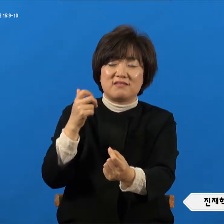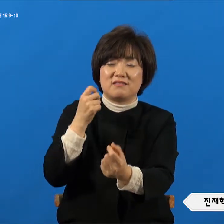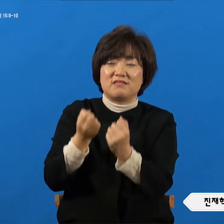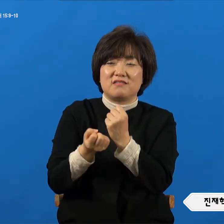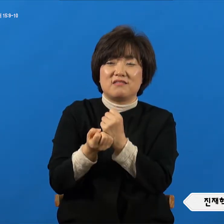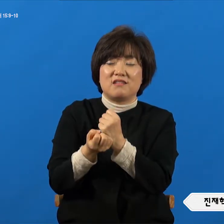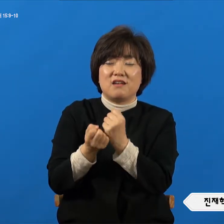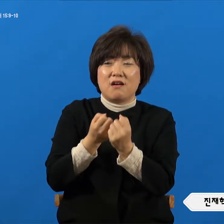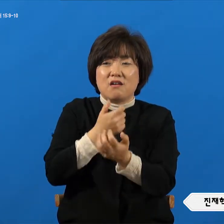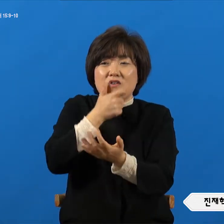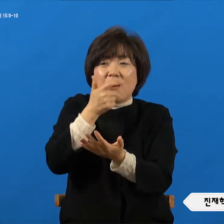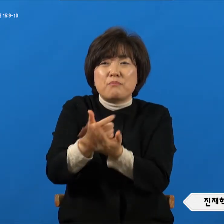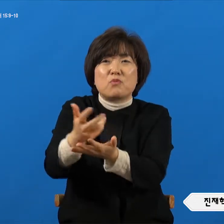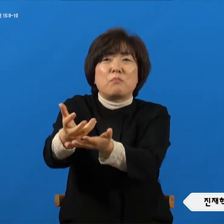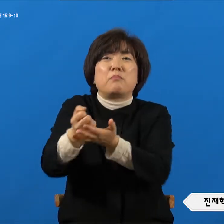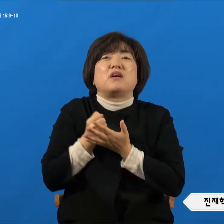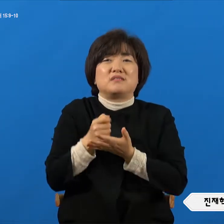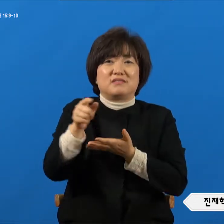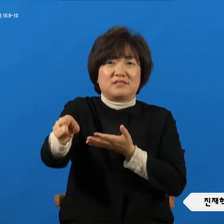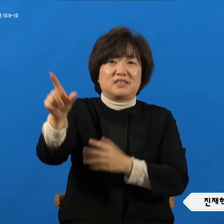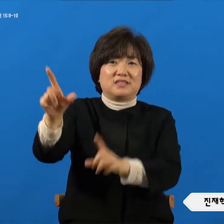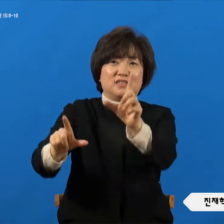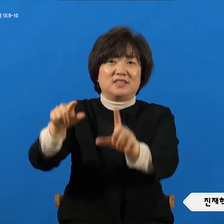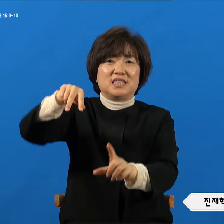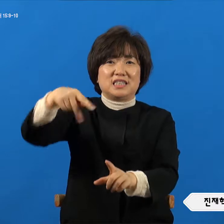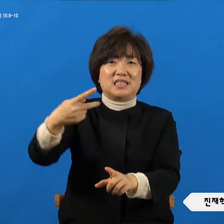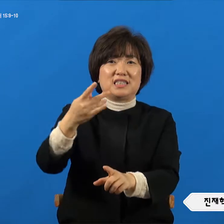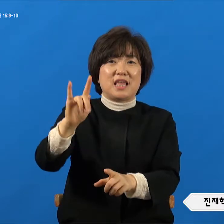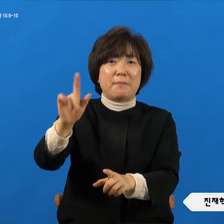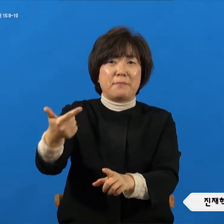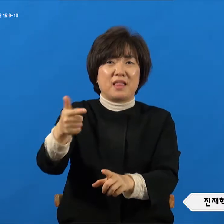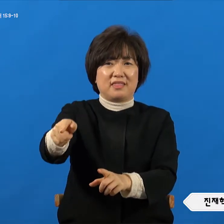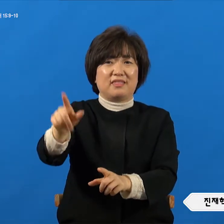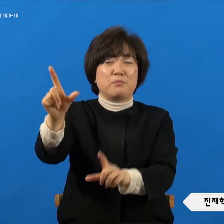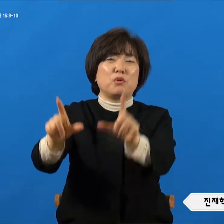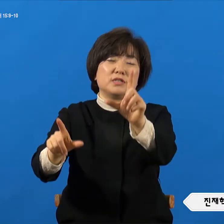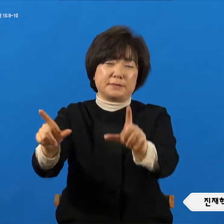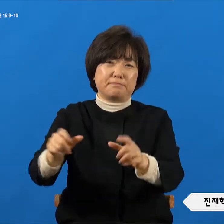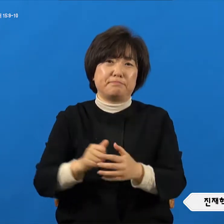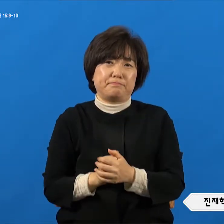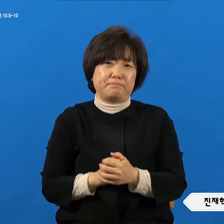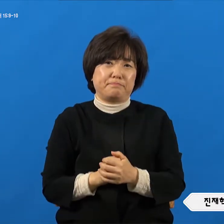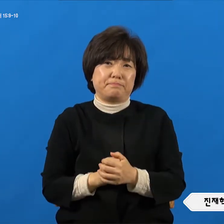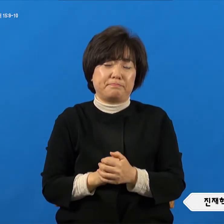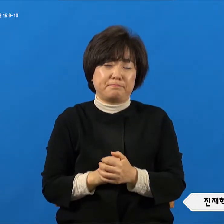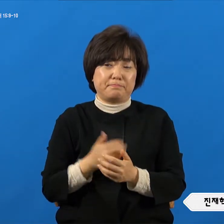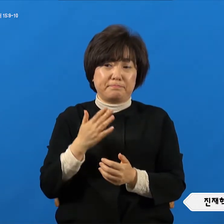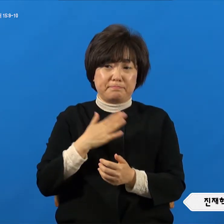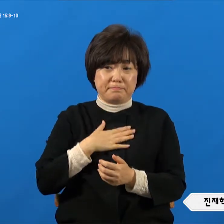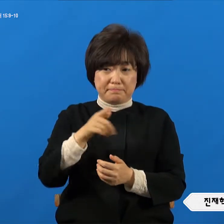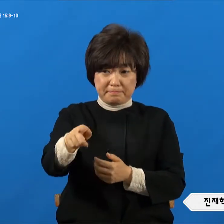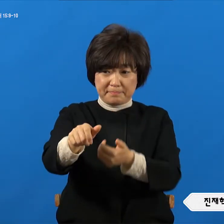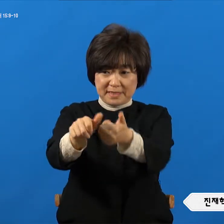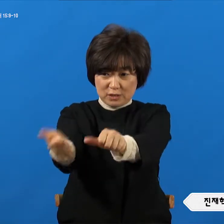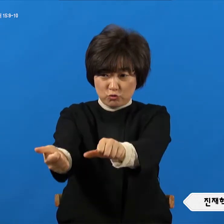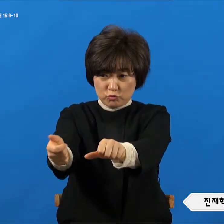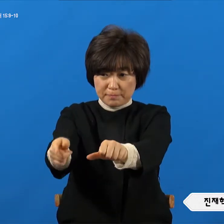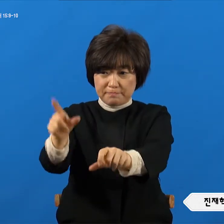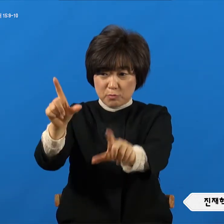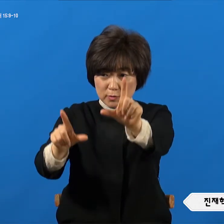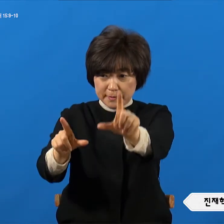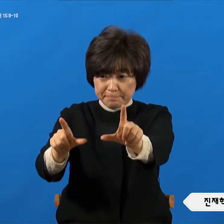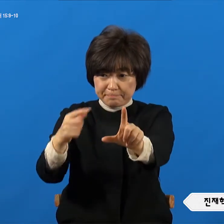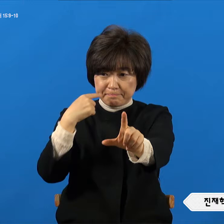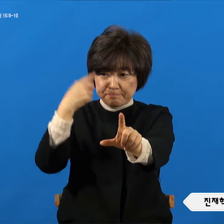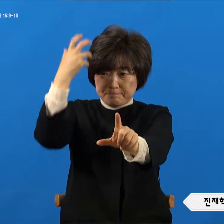사도 바울의 삶 가운데 있던 스데반의 모습, 그것은 그의 죽음을 통한 사도